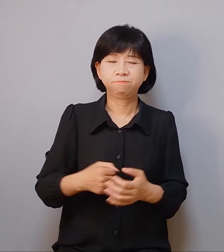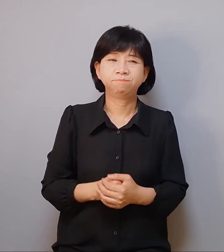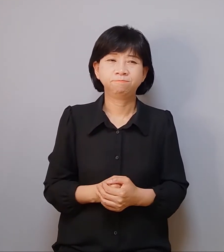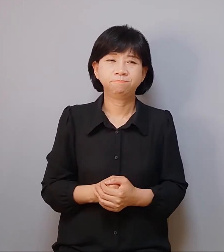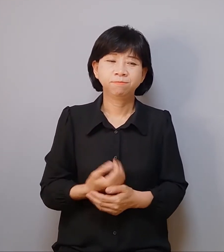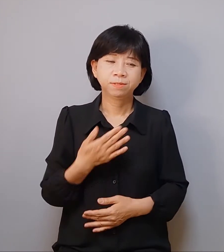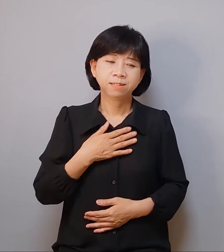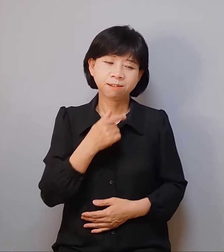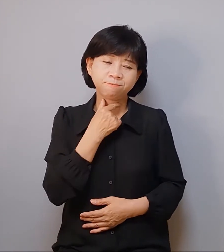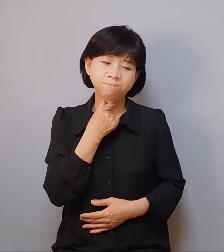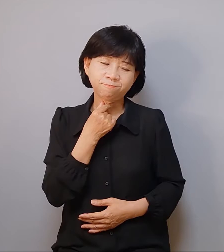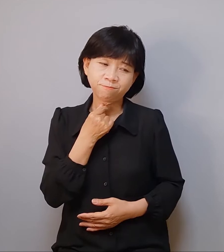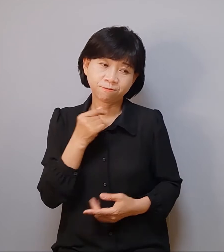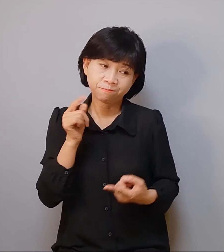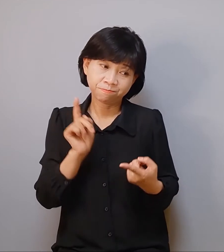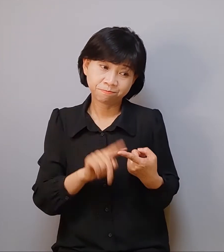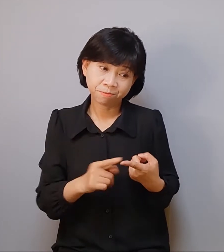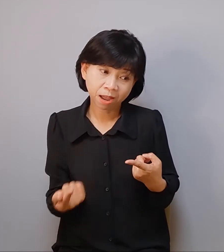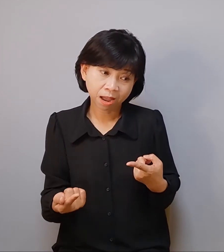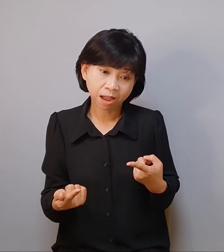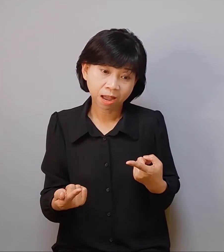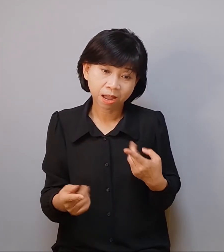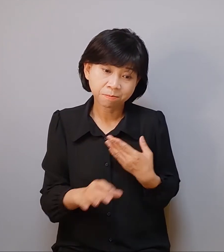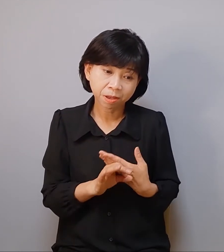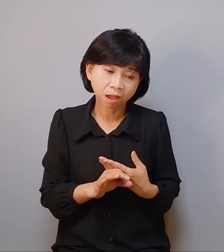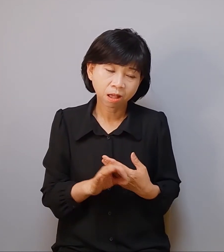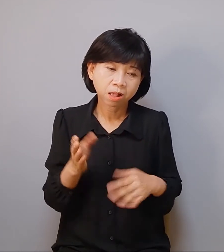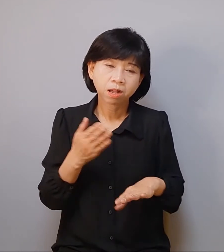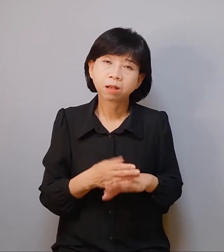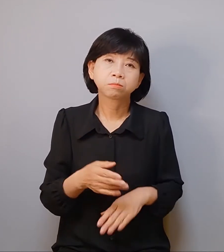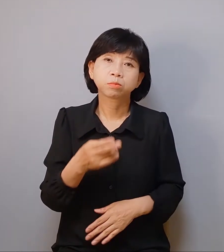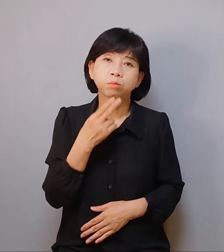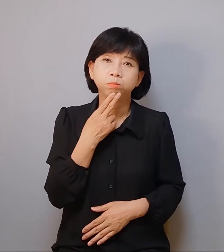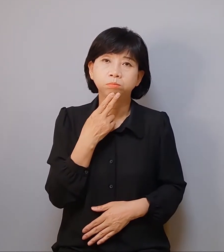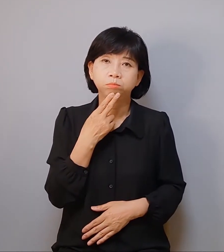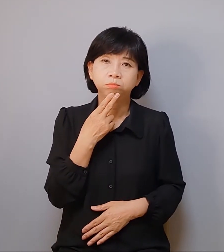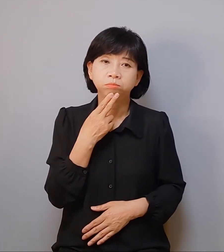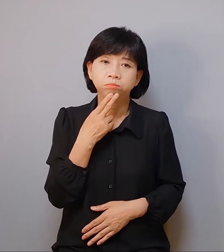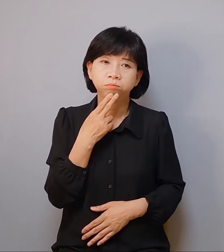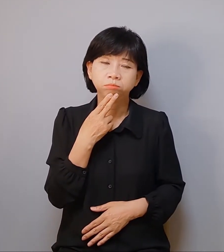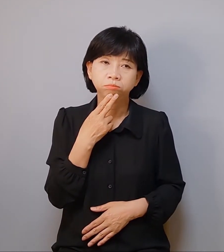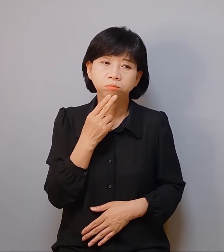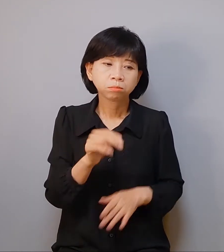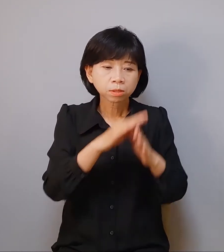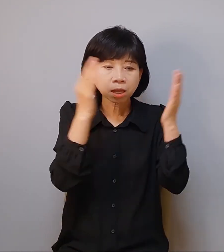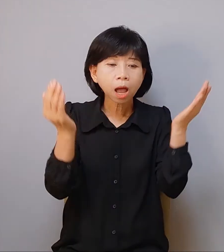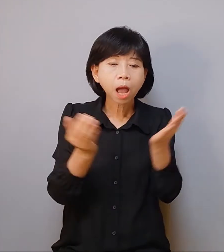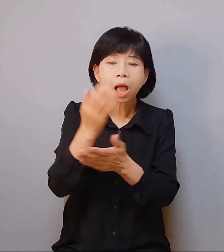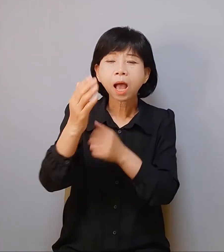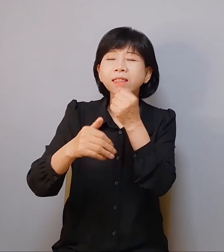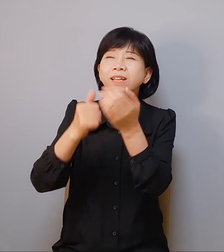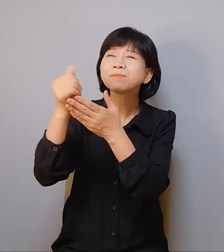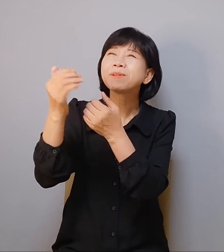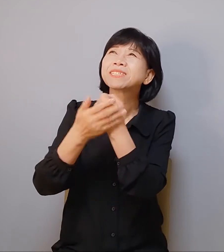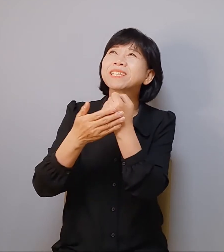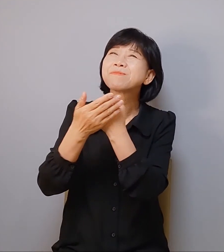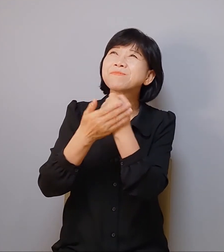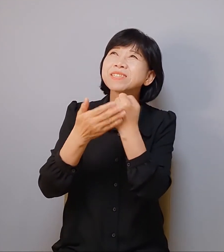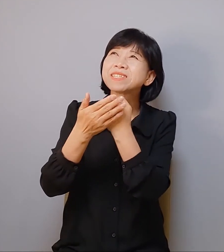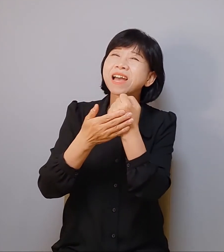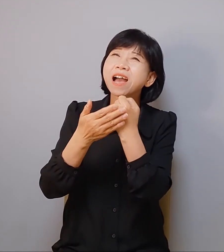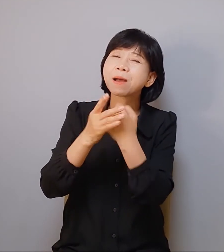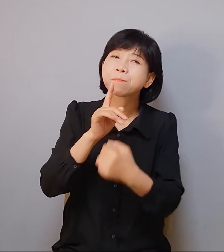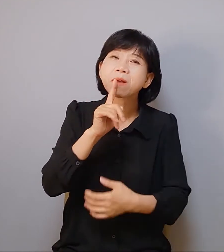않으면 감사할 이유가 없어요. 하나님의 은혜입니다. 하나님이 하셨습니다. 하고 싶지 않아요. 내가 원하는 대로